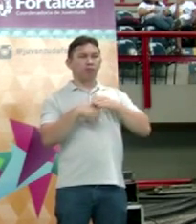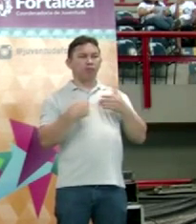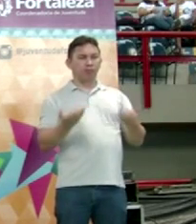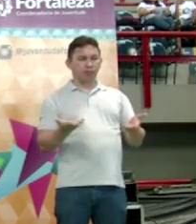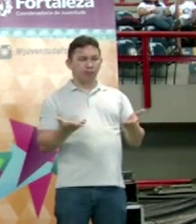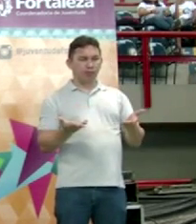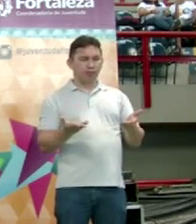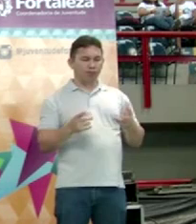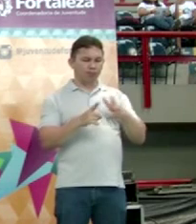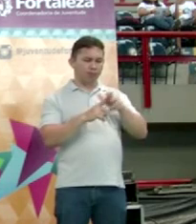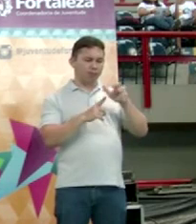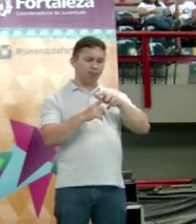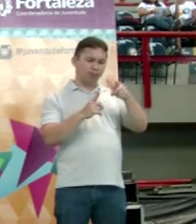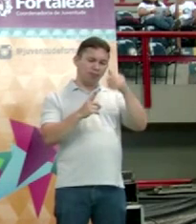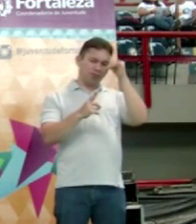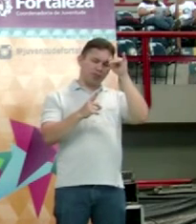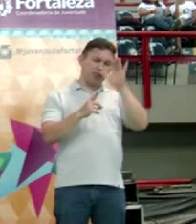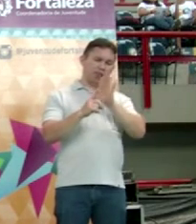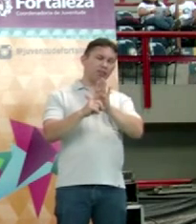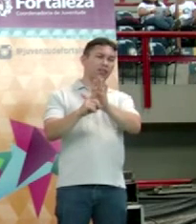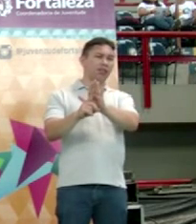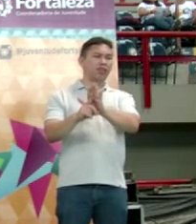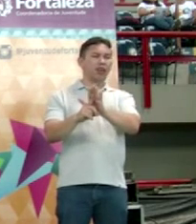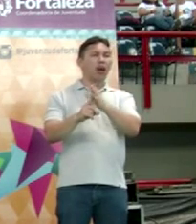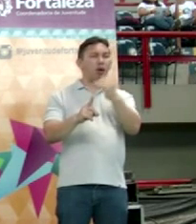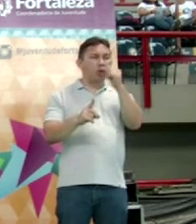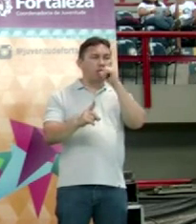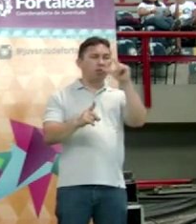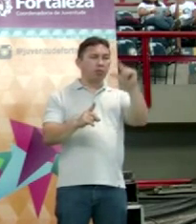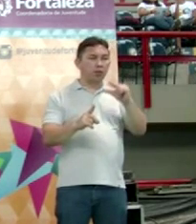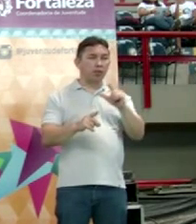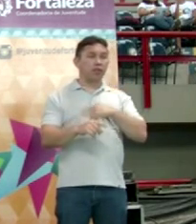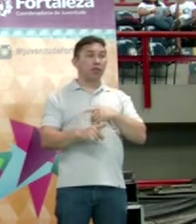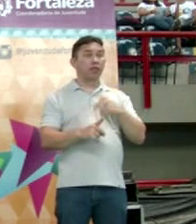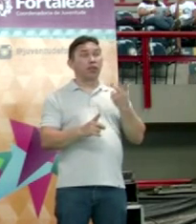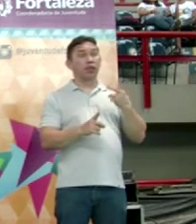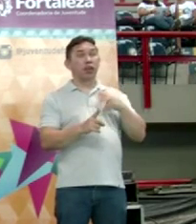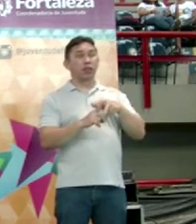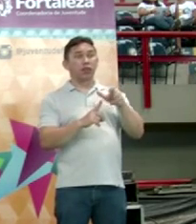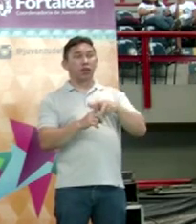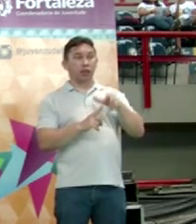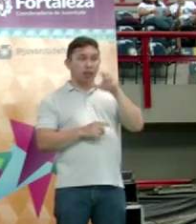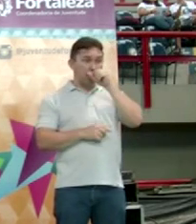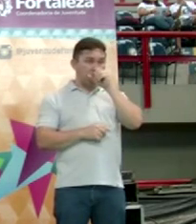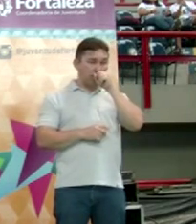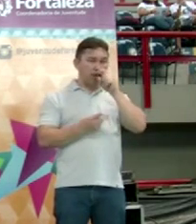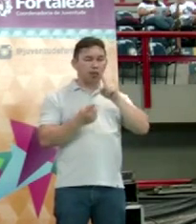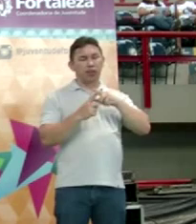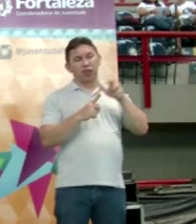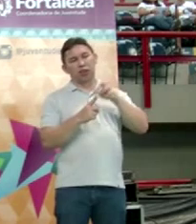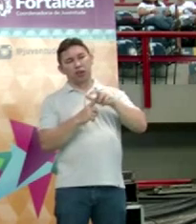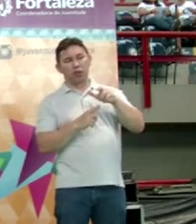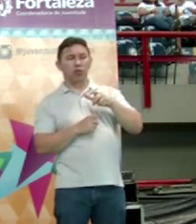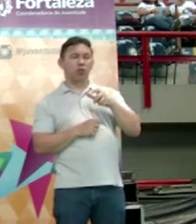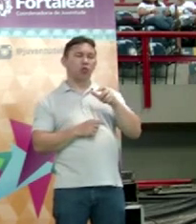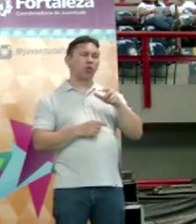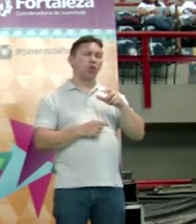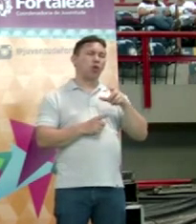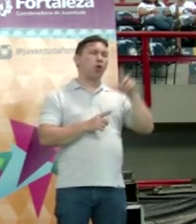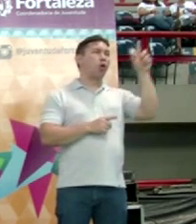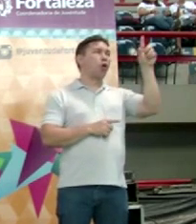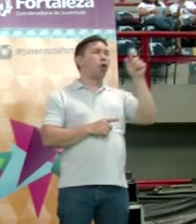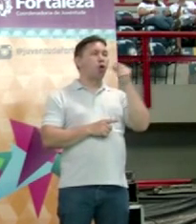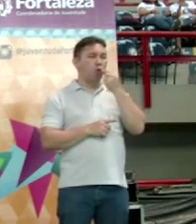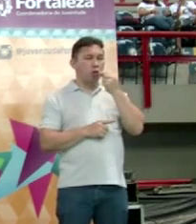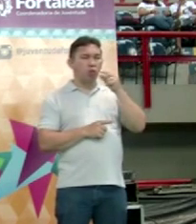Então o refrigerante é sempre bom consumir com cuidado. A Fanta laranja, por exemplo, e a Fanta uva, né? Há